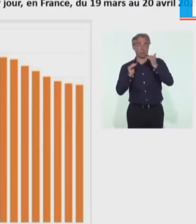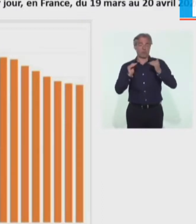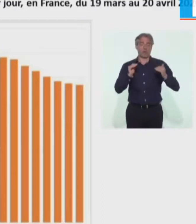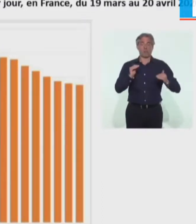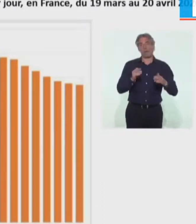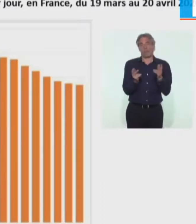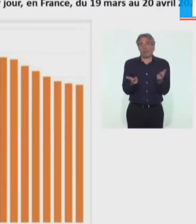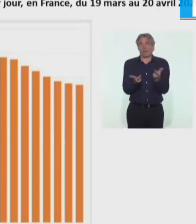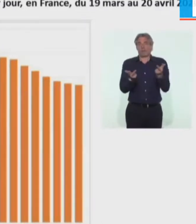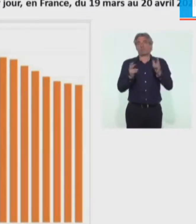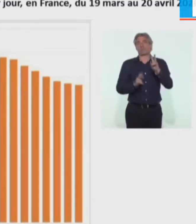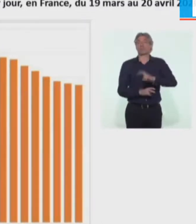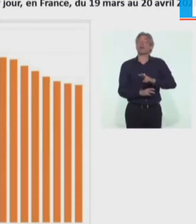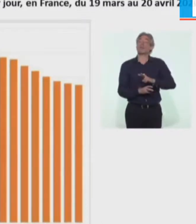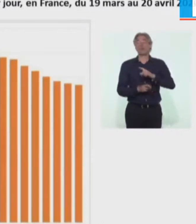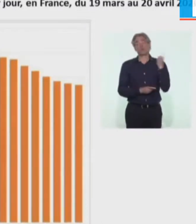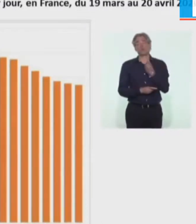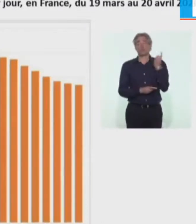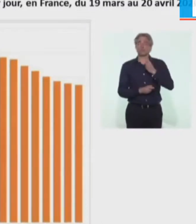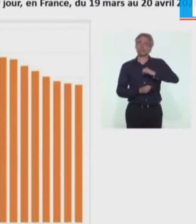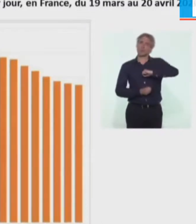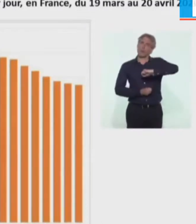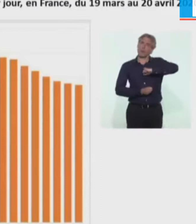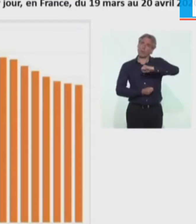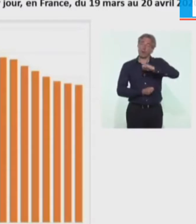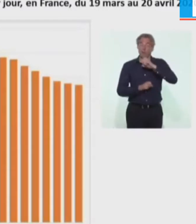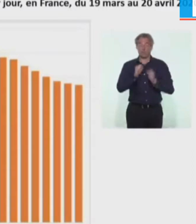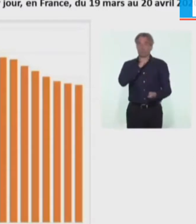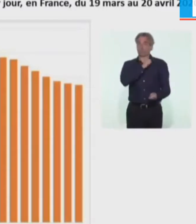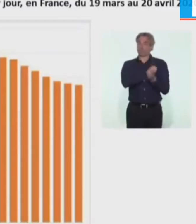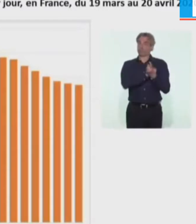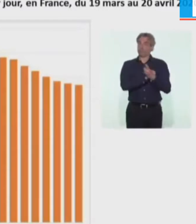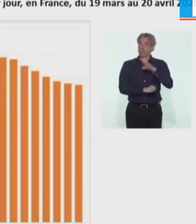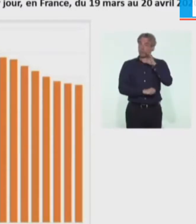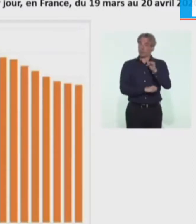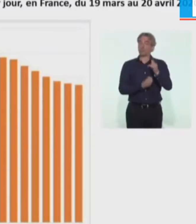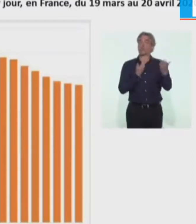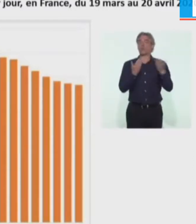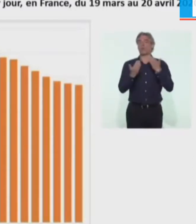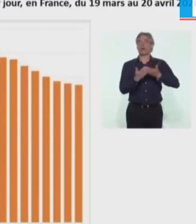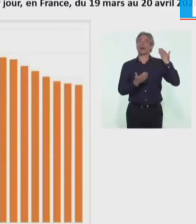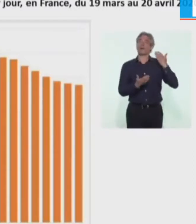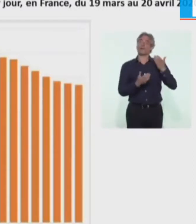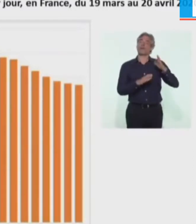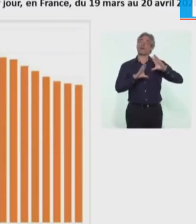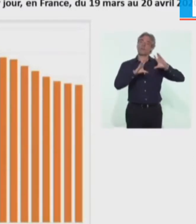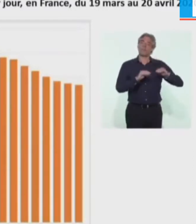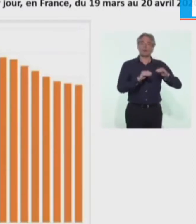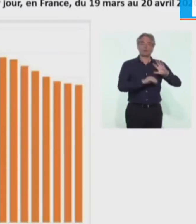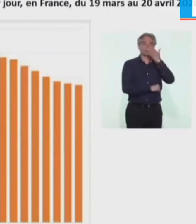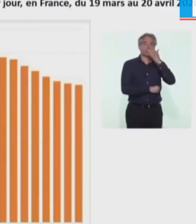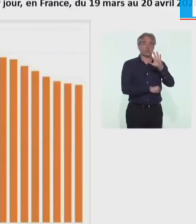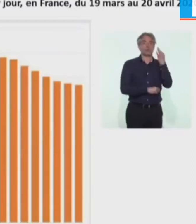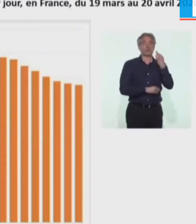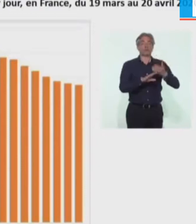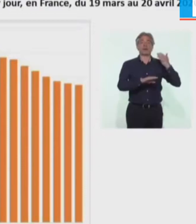reste très légère et nous sommes toujours à un niveau exceptionnel, très supérieur aux capacités de réanimation en